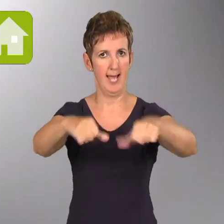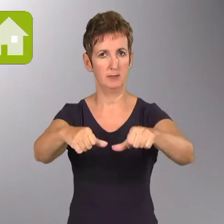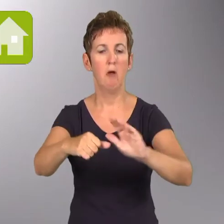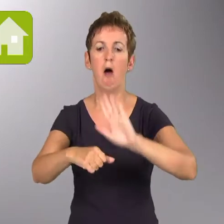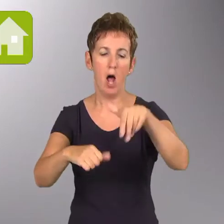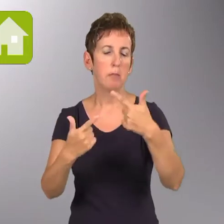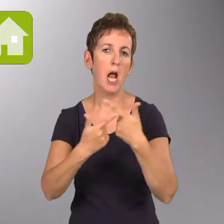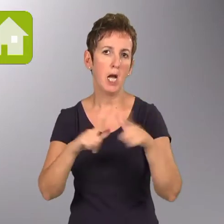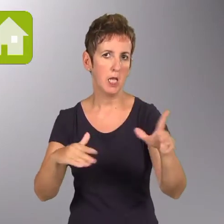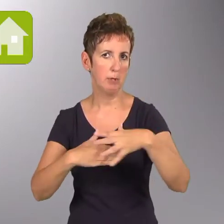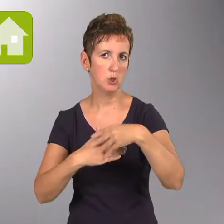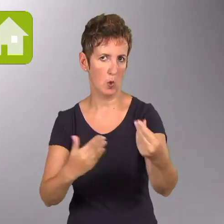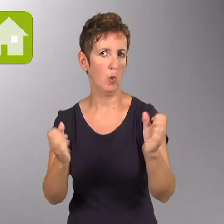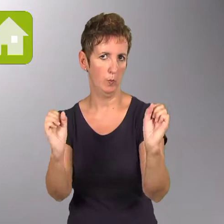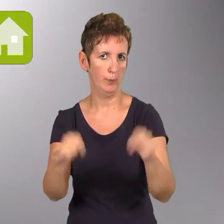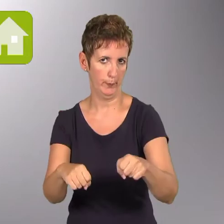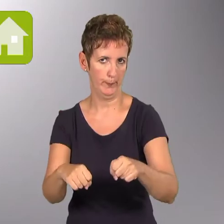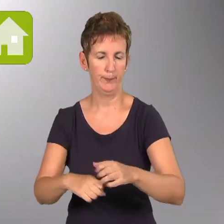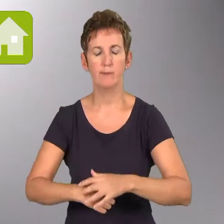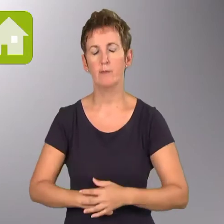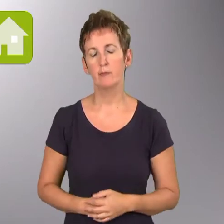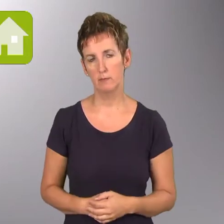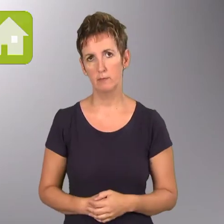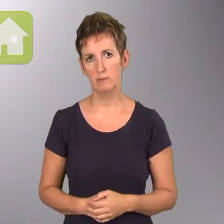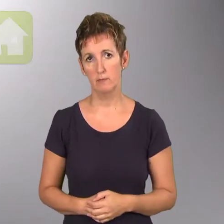des symptômes avant de retourner à vos occupations habituelles.